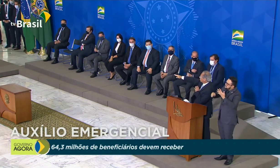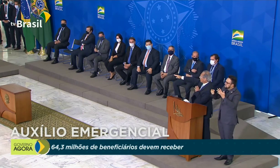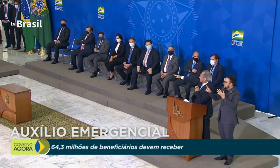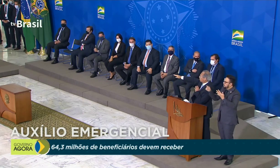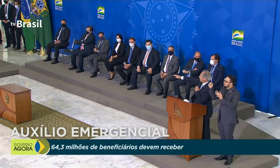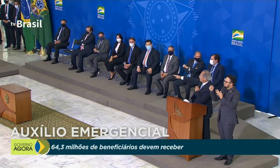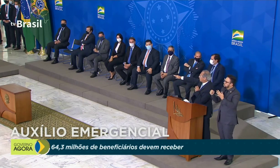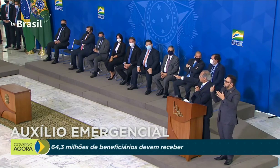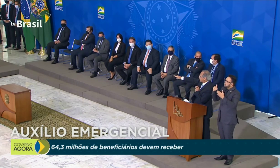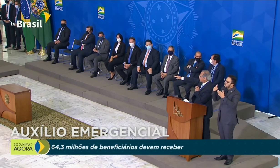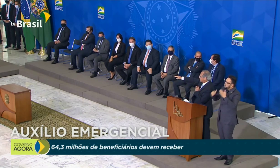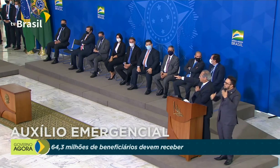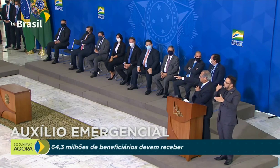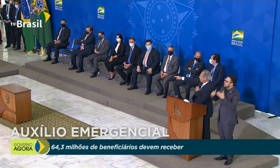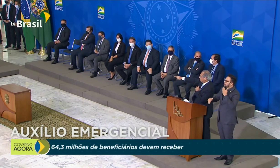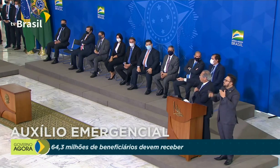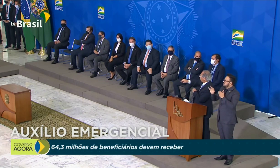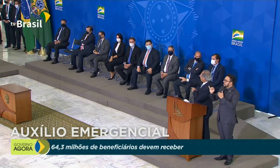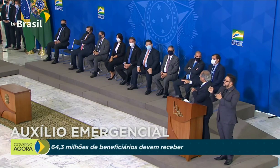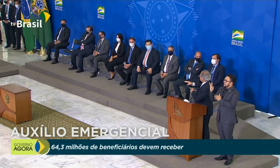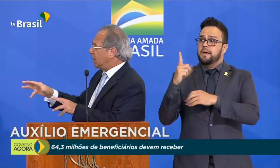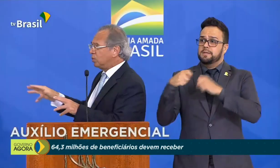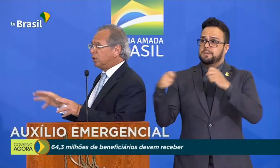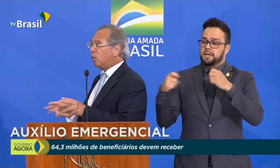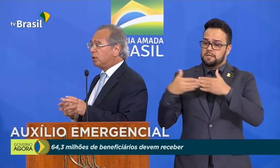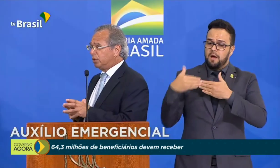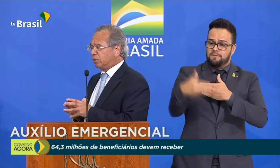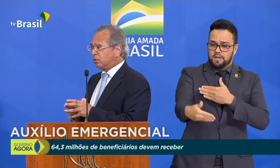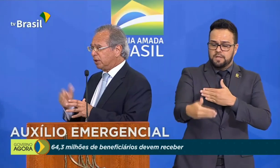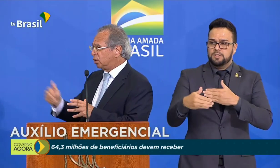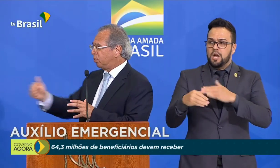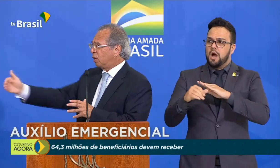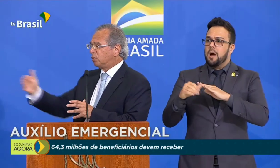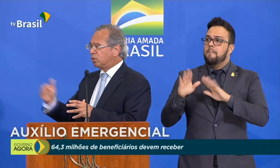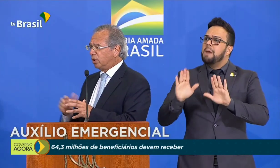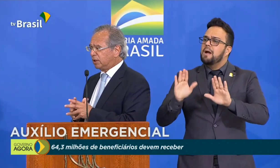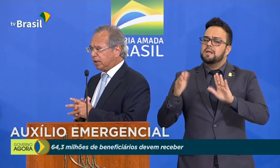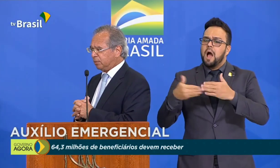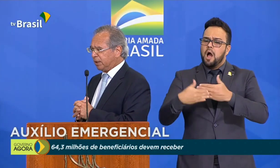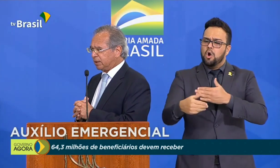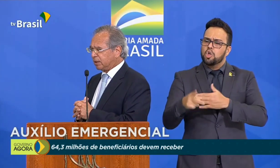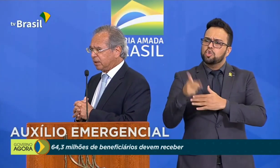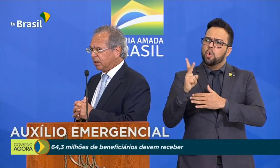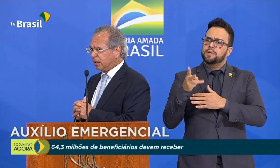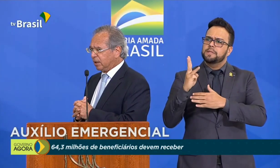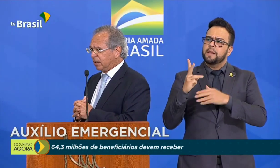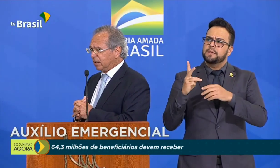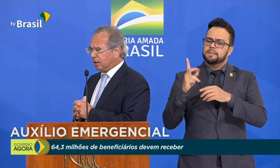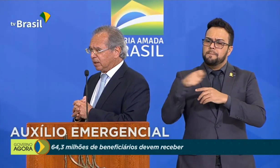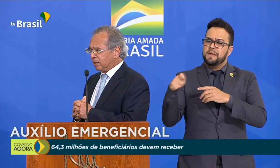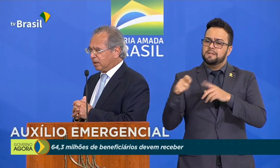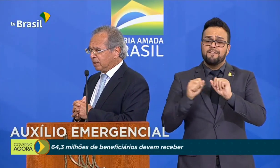isso nos espera 2, 3 meses à frente. O que fazemos enquanto isso, nesses próximos 2, 3 meses?